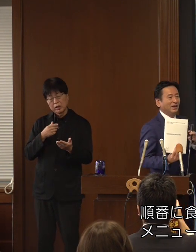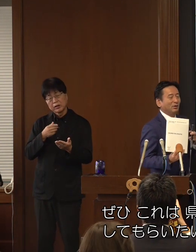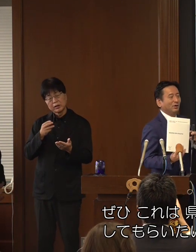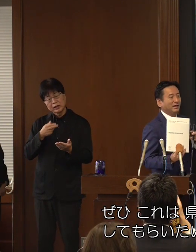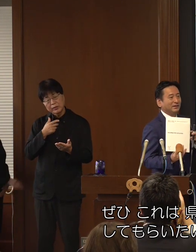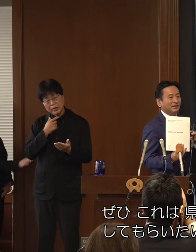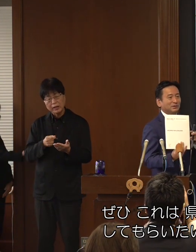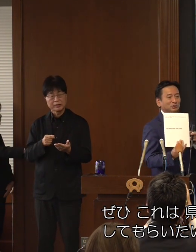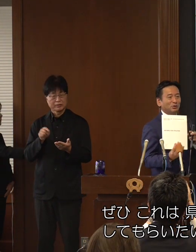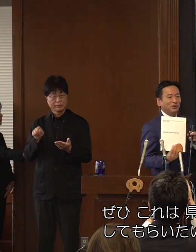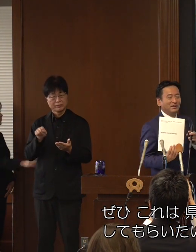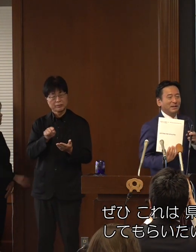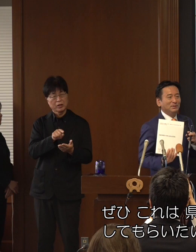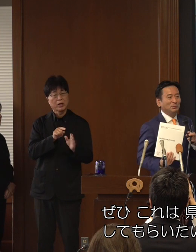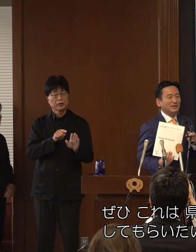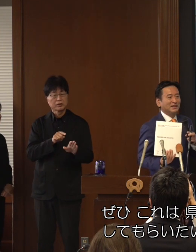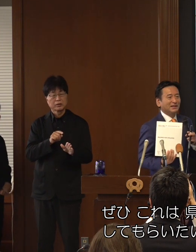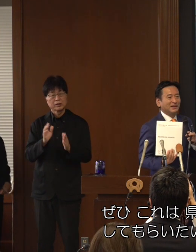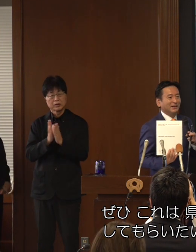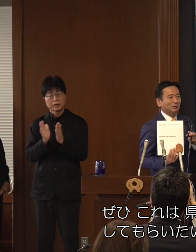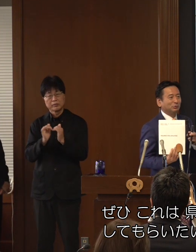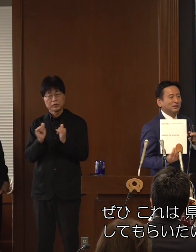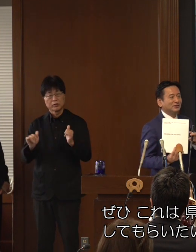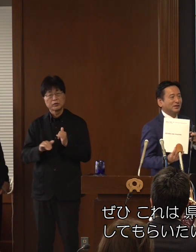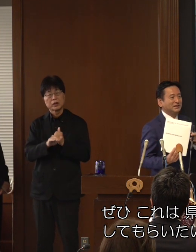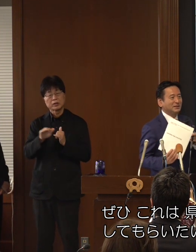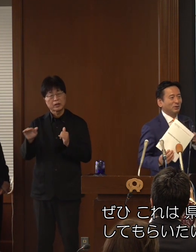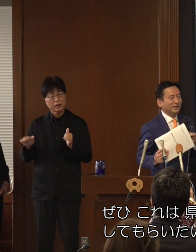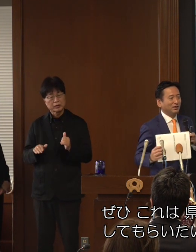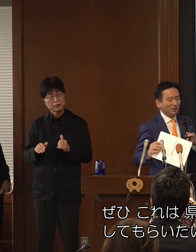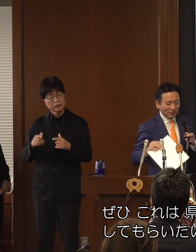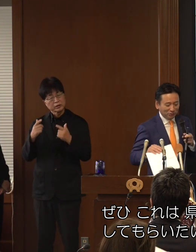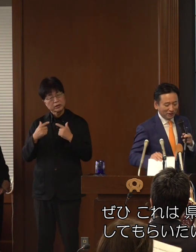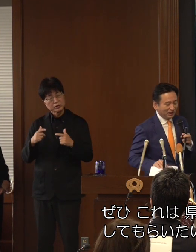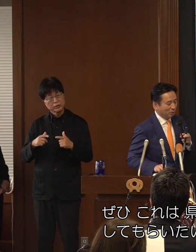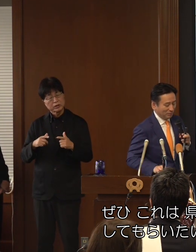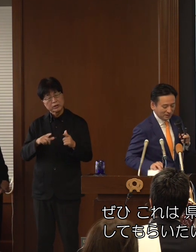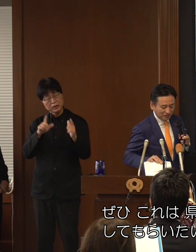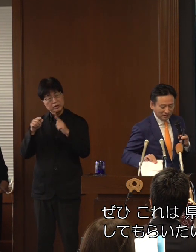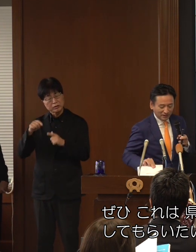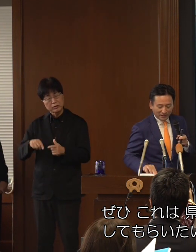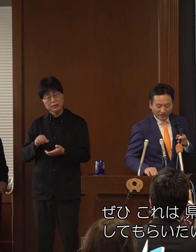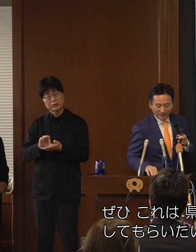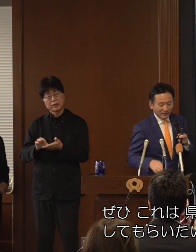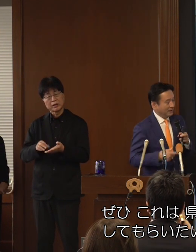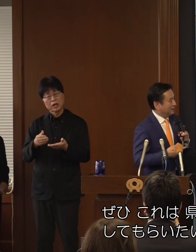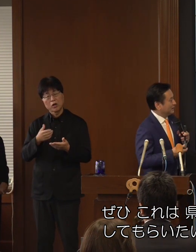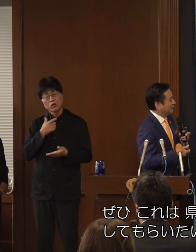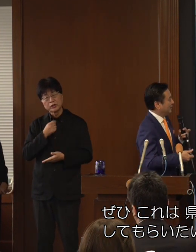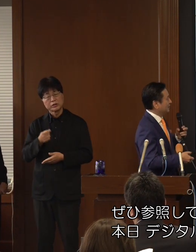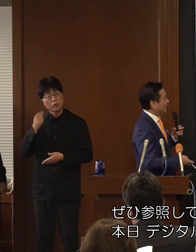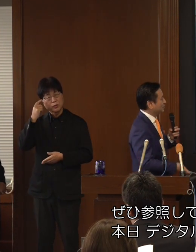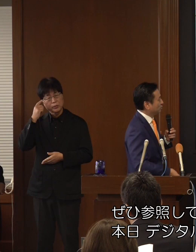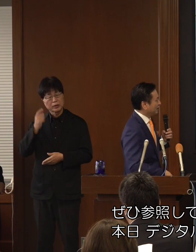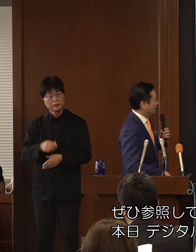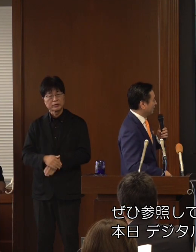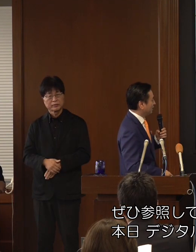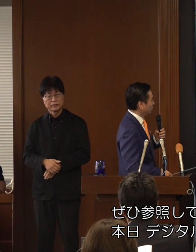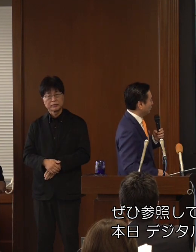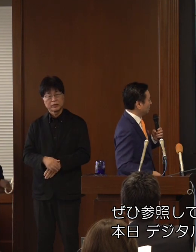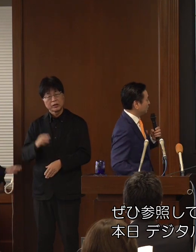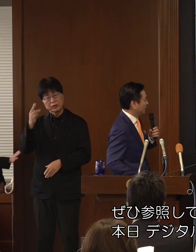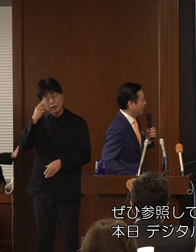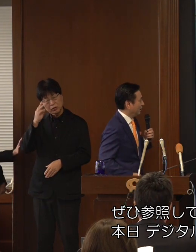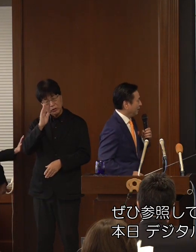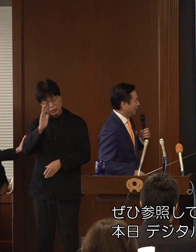ひこれ何て言うんでしょう、県民の皆さん方が普段使いしてもらいたいメニューが並んでおります。ぜひ参照していただ